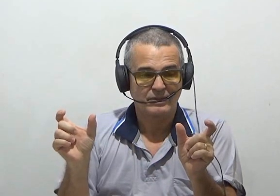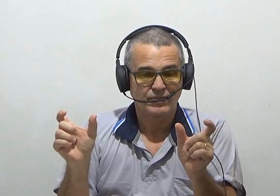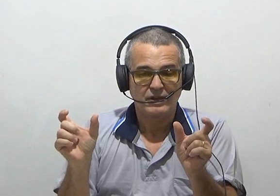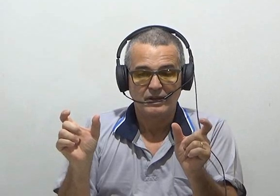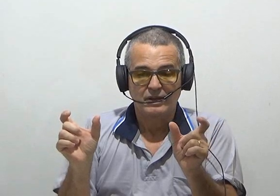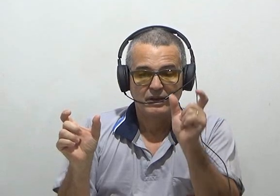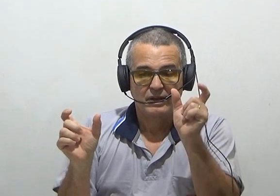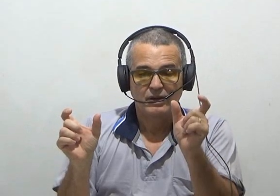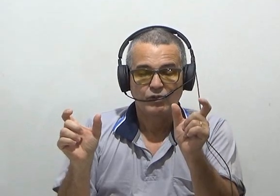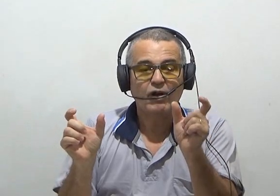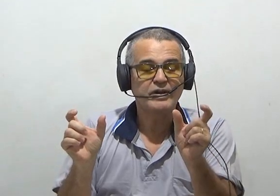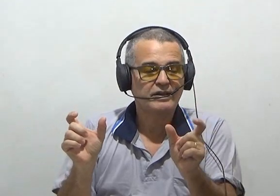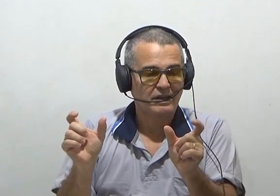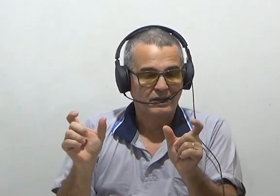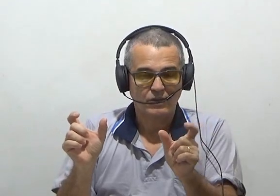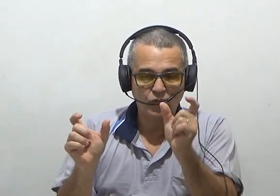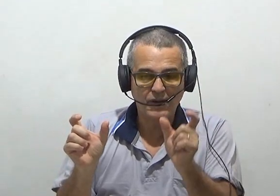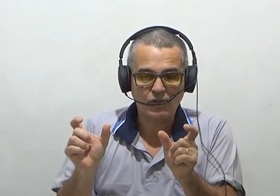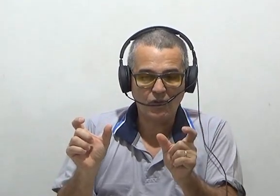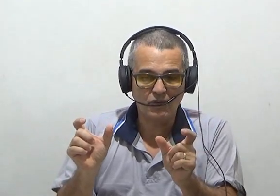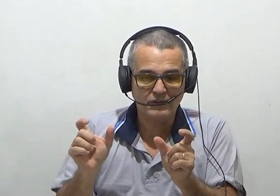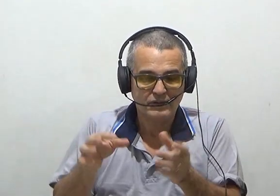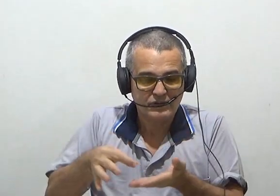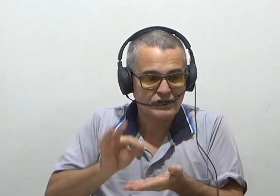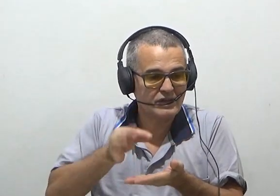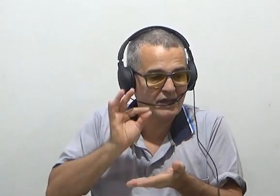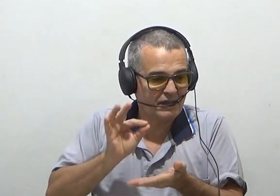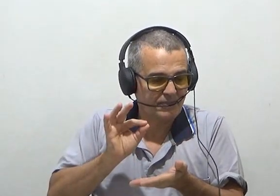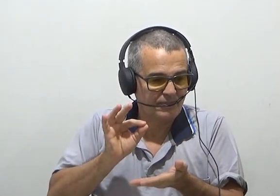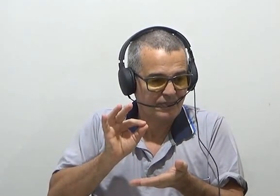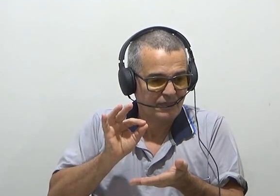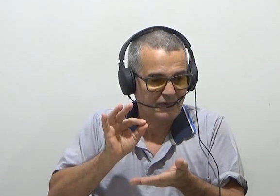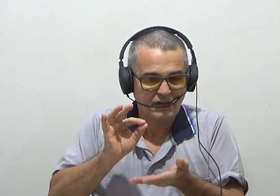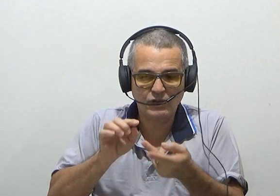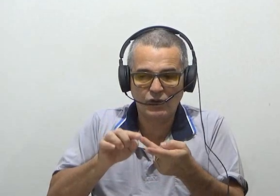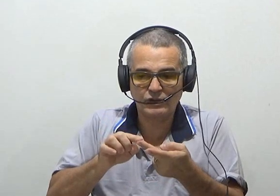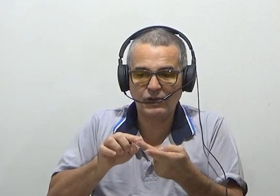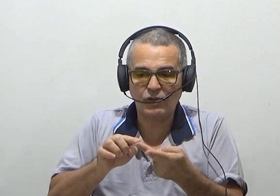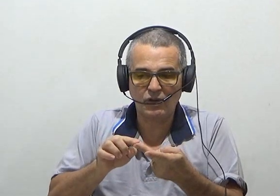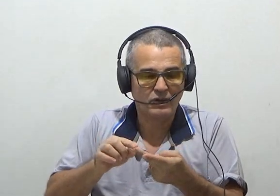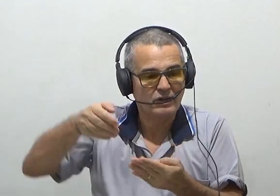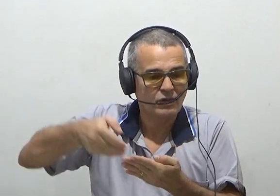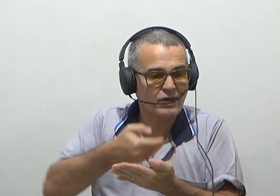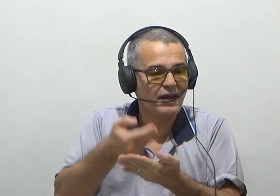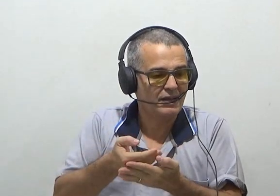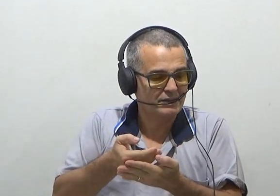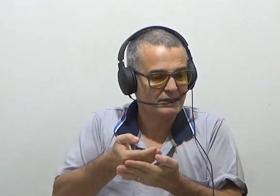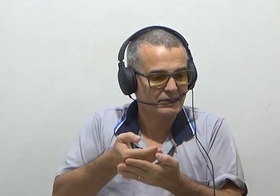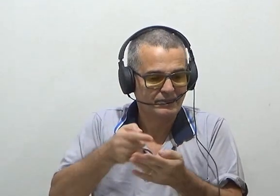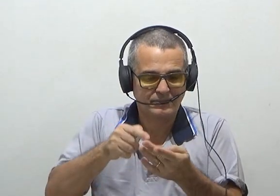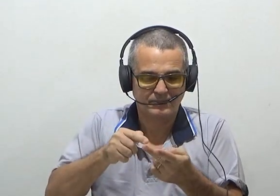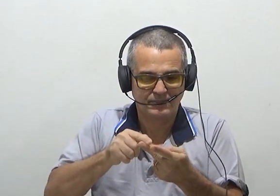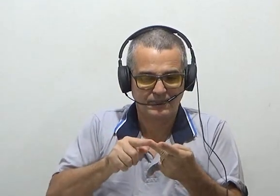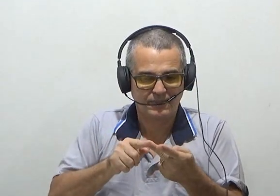Automaticamente, qual item? Um é com xícara e o outro é com colher.